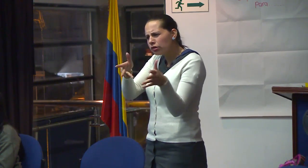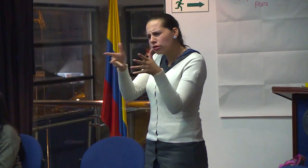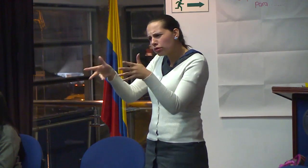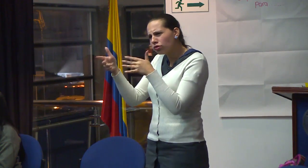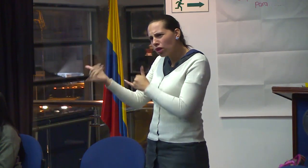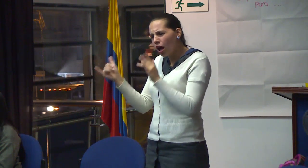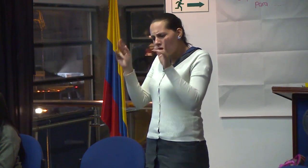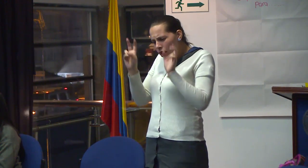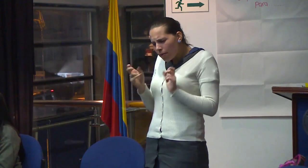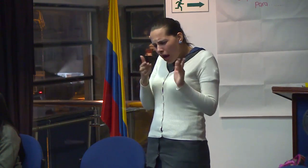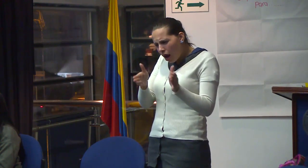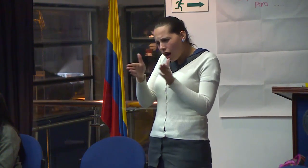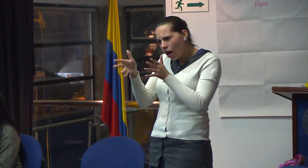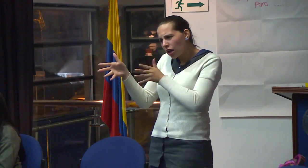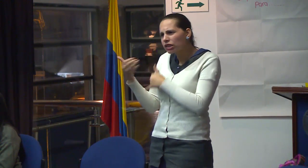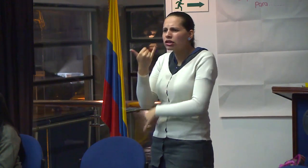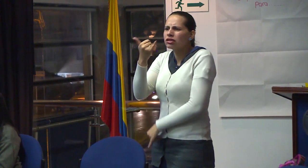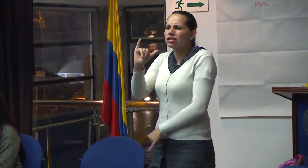enseñanza